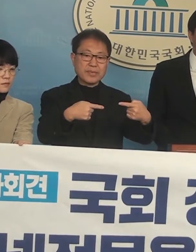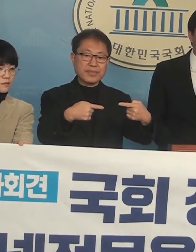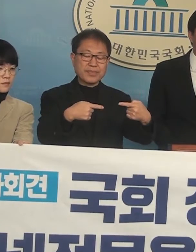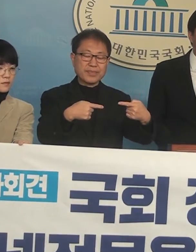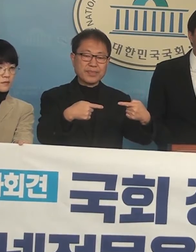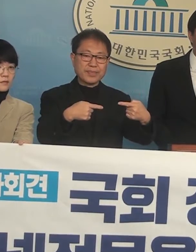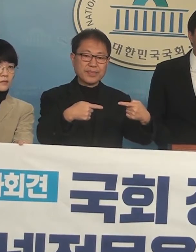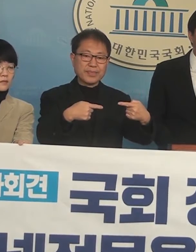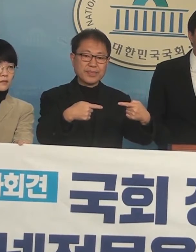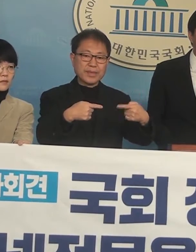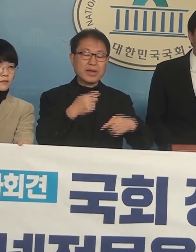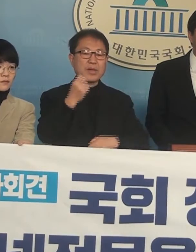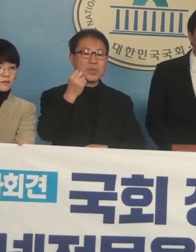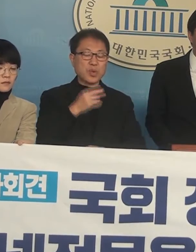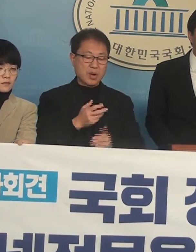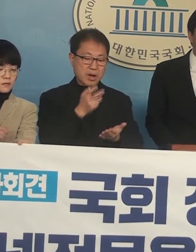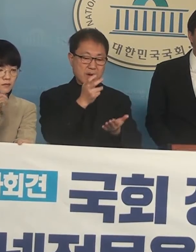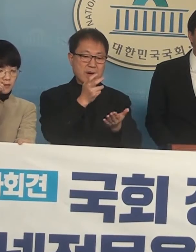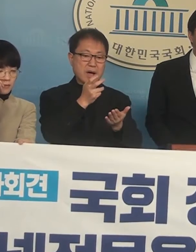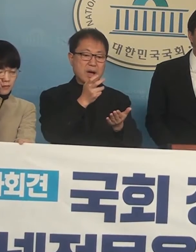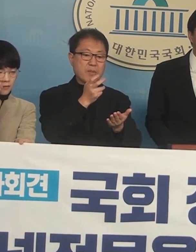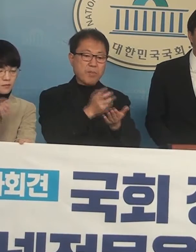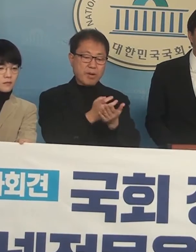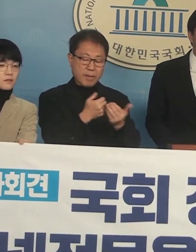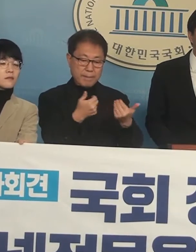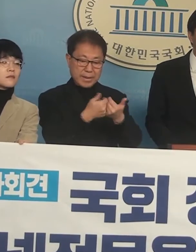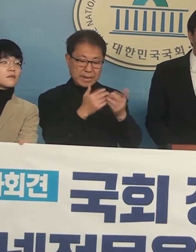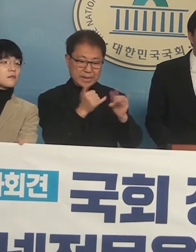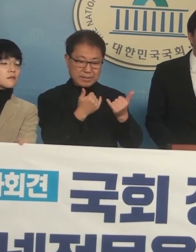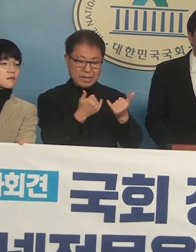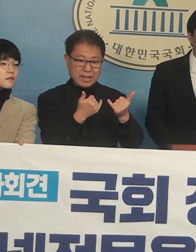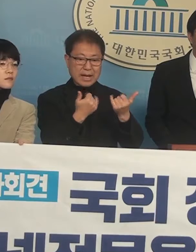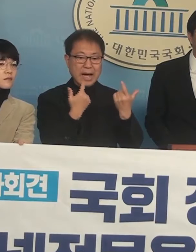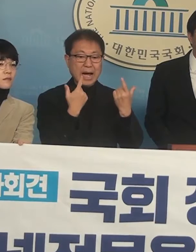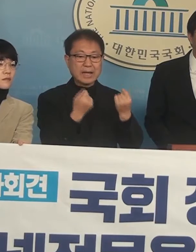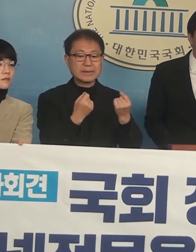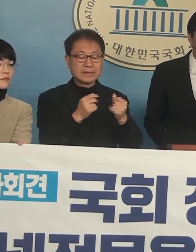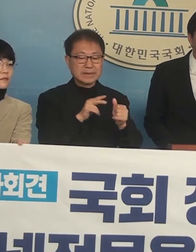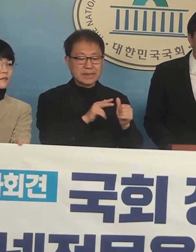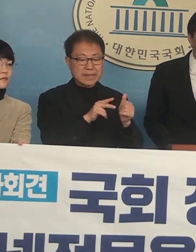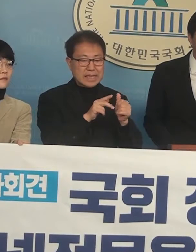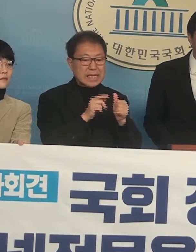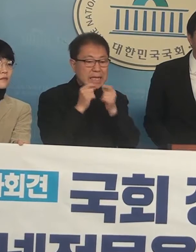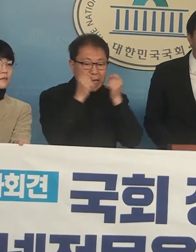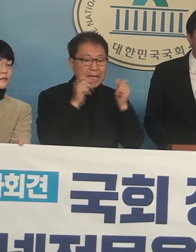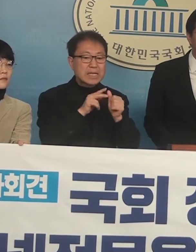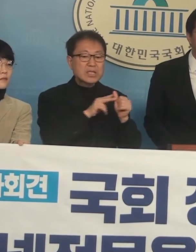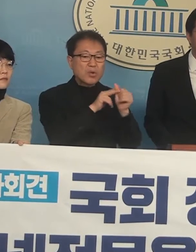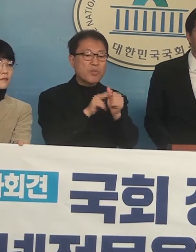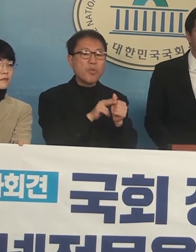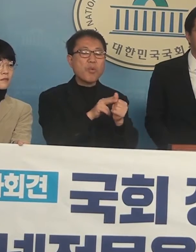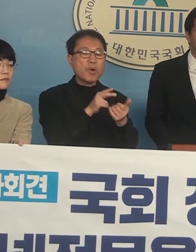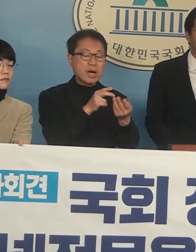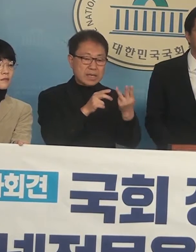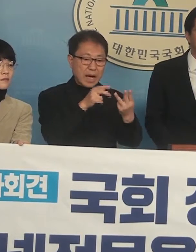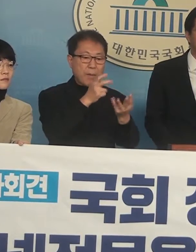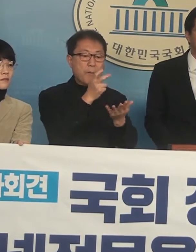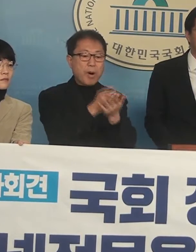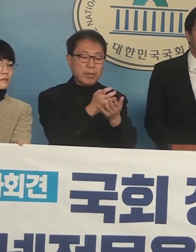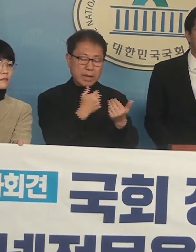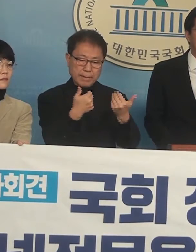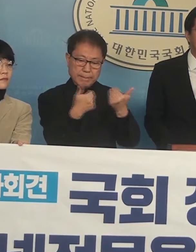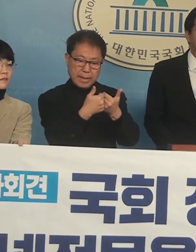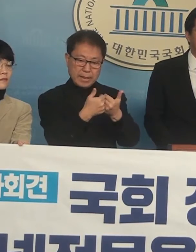시민단체들과 함께, 그리고 이 법안에 반대하시는 모든 분들과 함께 개인정보 관련 3법의 처리에 관해서